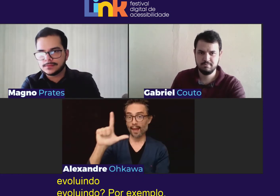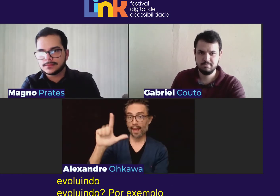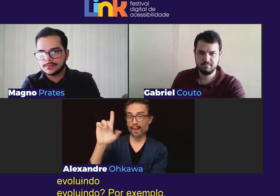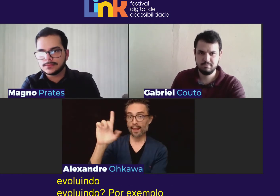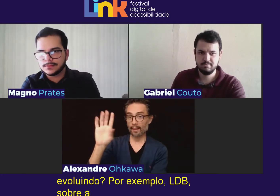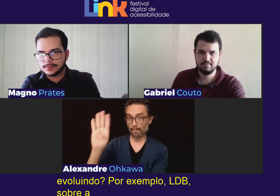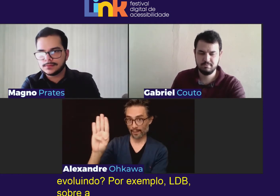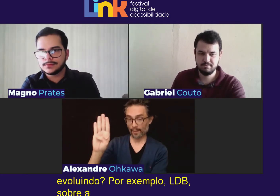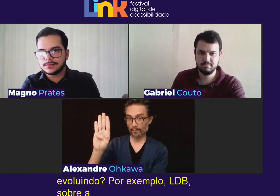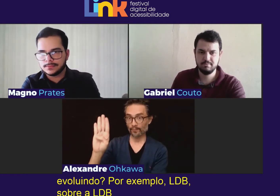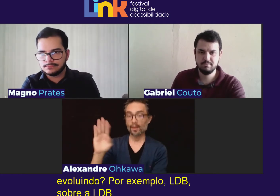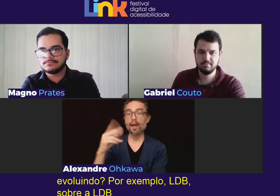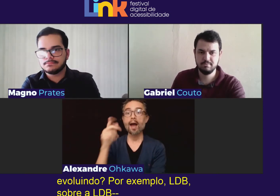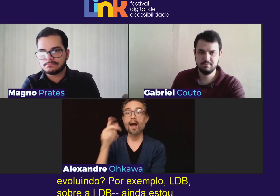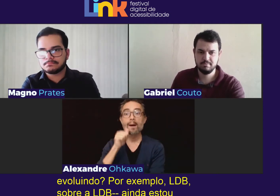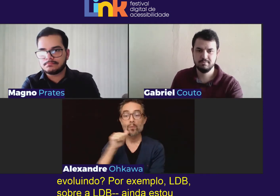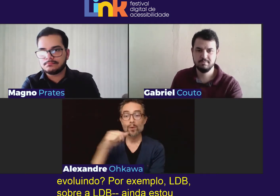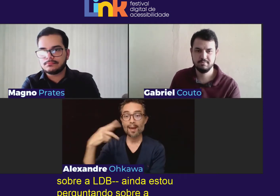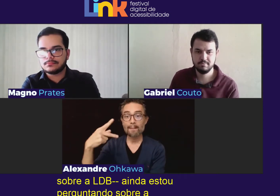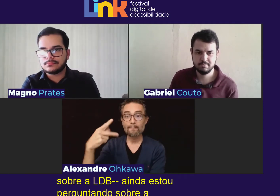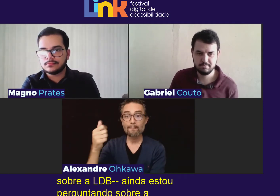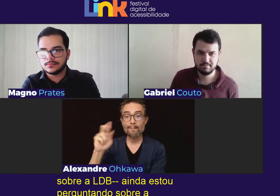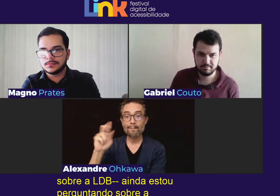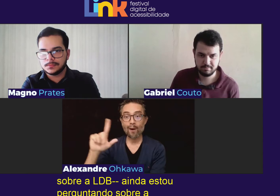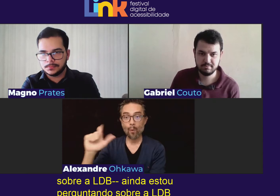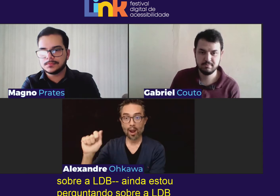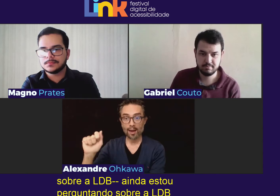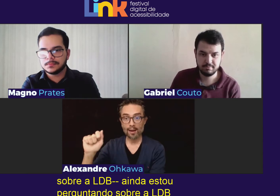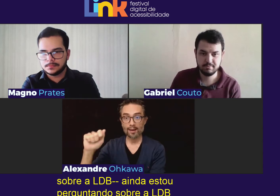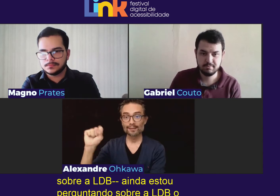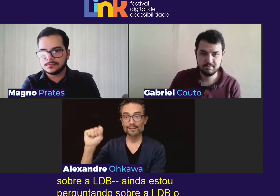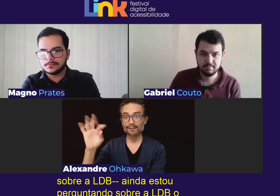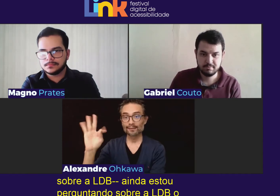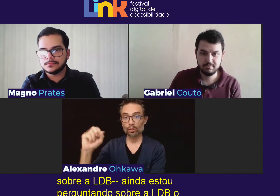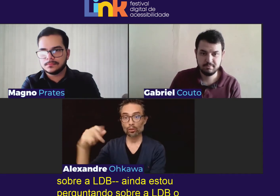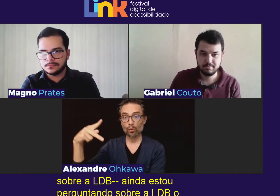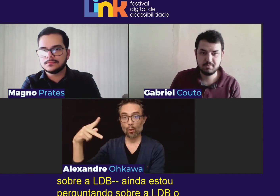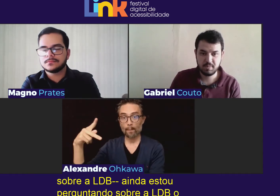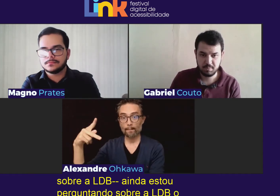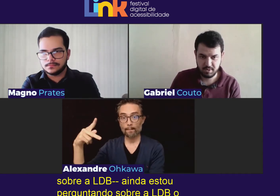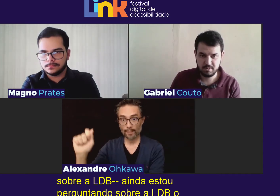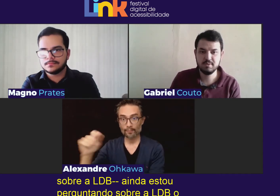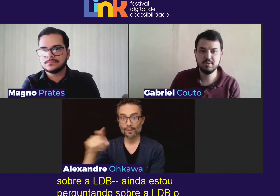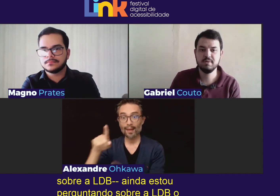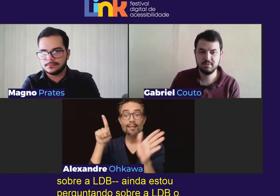a LDB, o assunto. Então, a Paula, ela está perguntando.